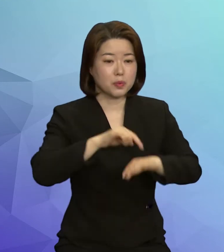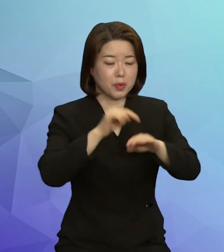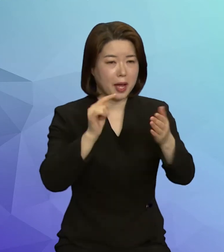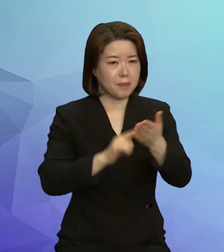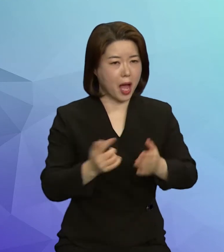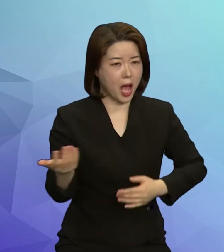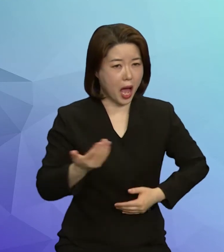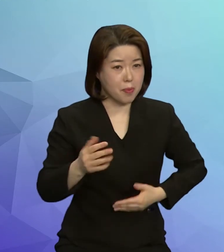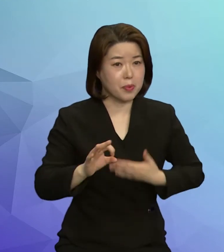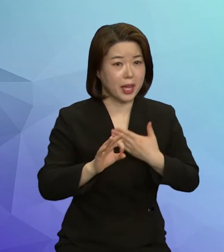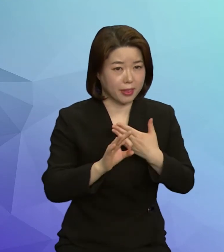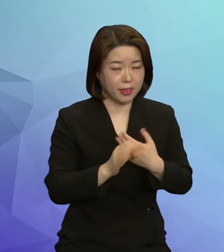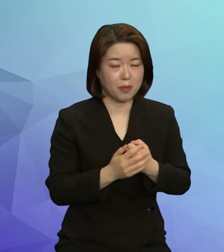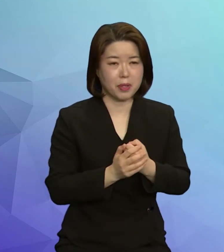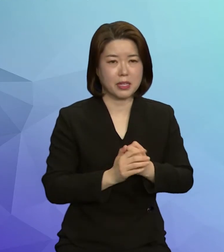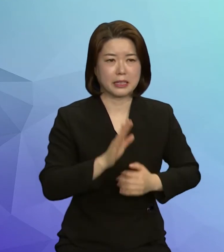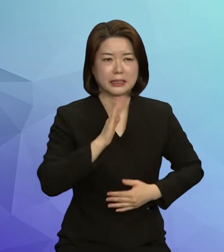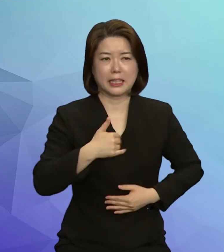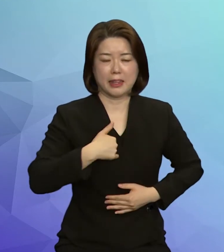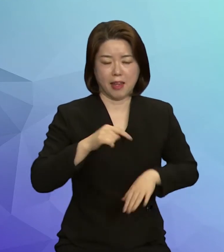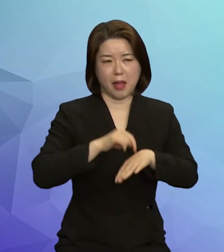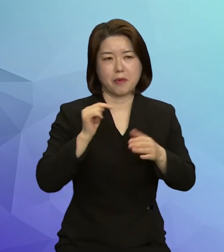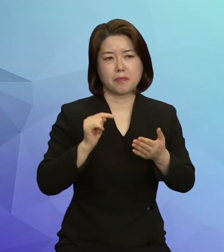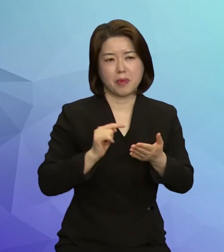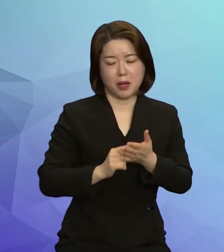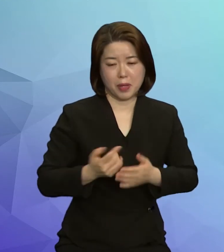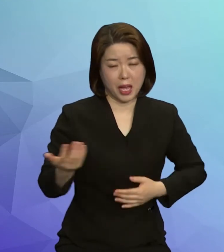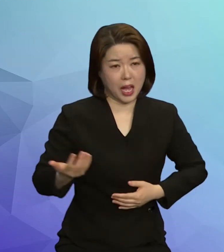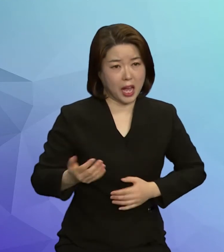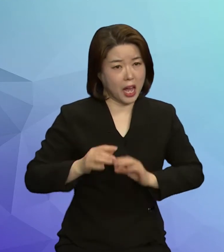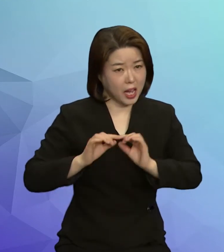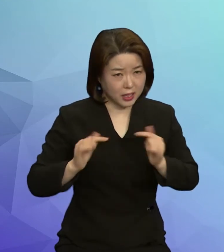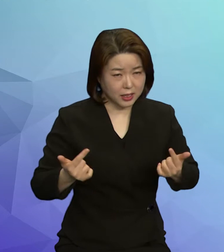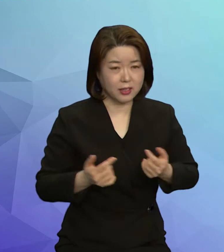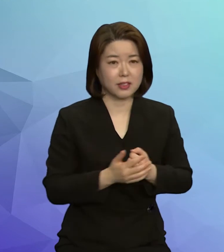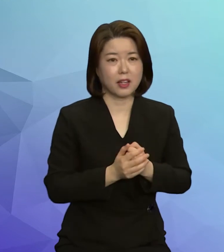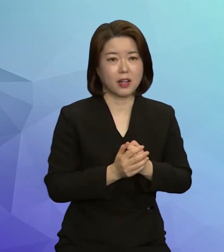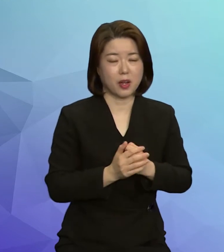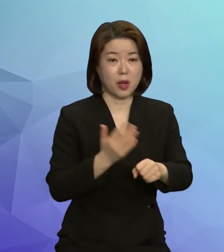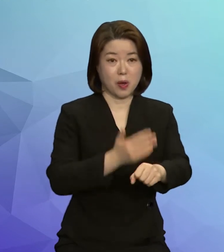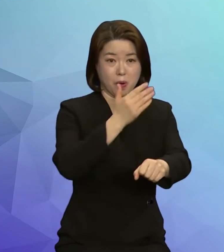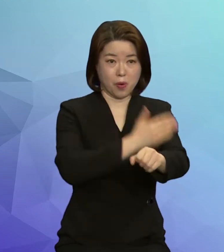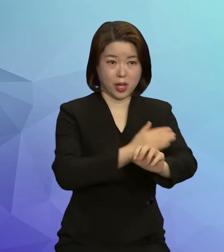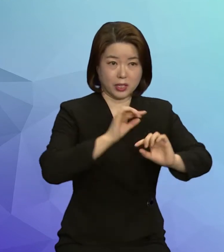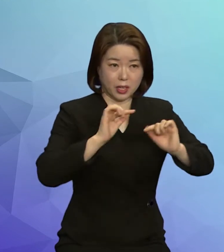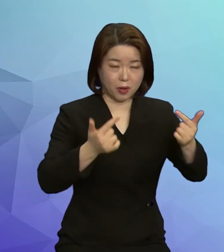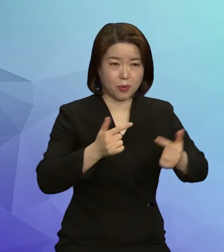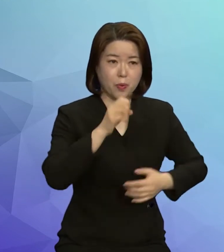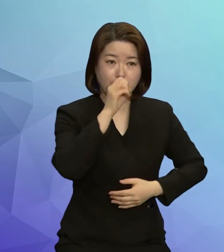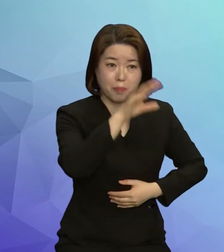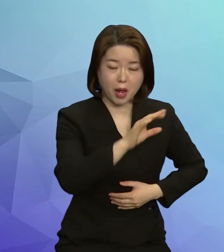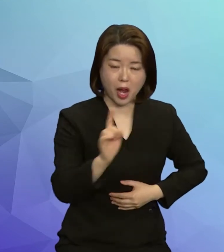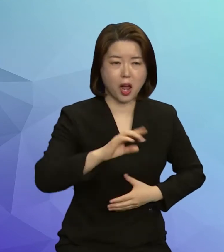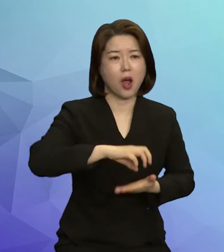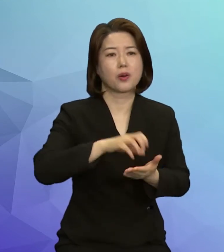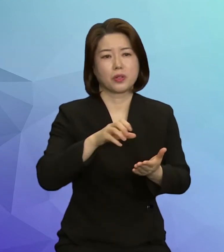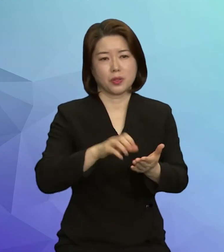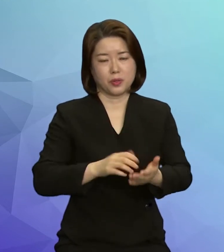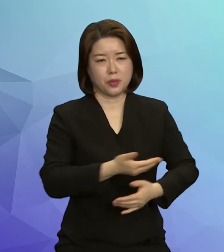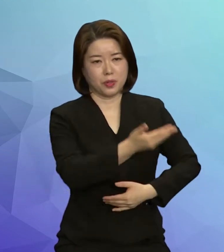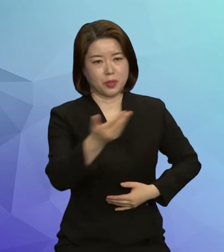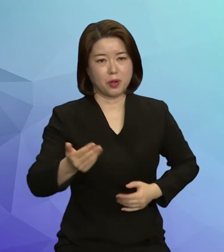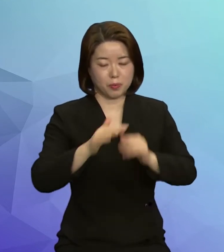누가 마음을 아프게 하였다면 실은 나를 마음 아프게 한 것이 아니라 과장하지 않고 말해서 어느